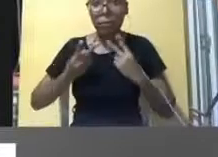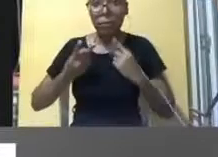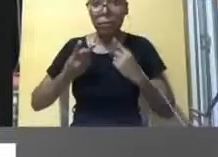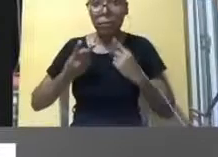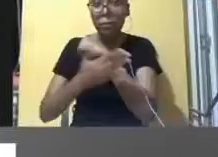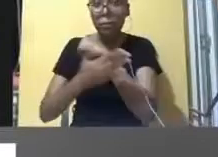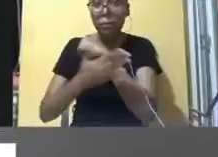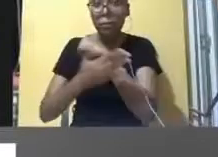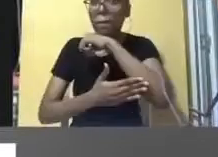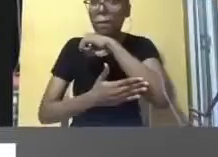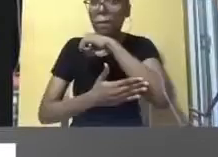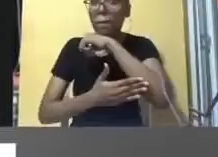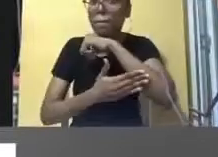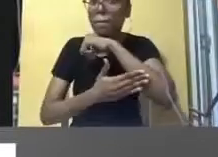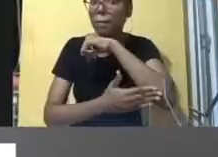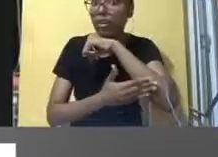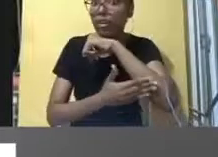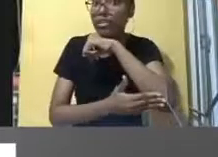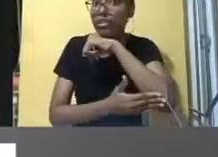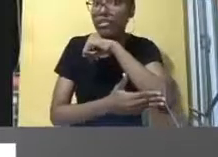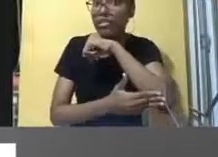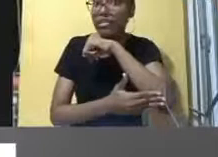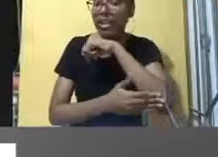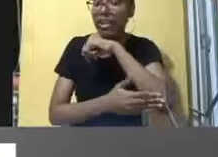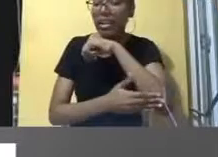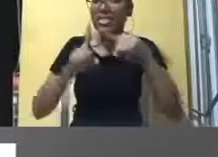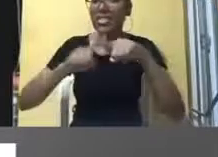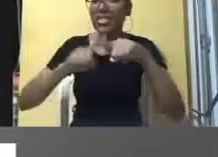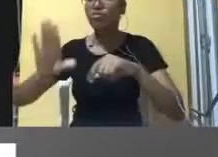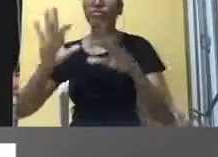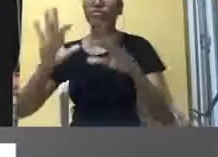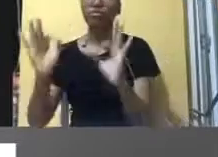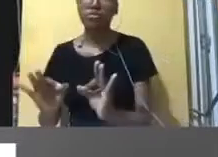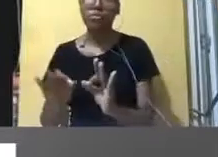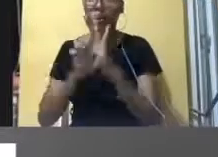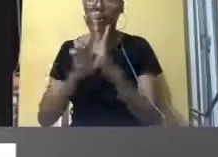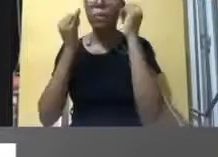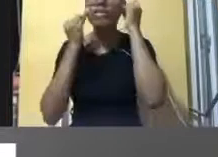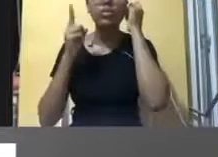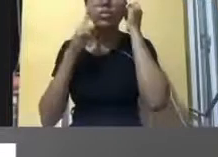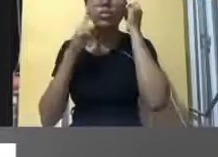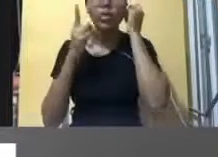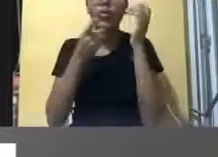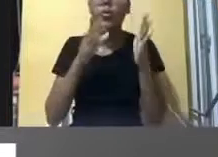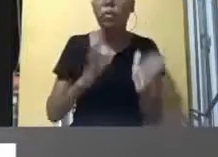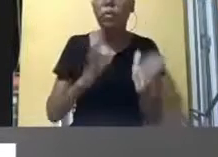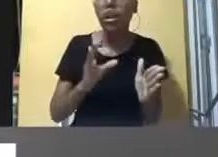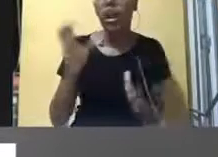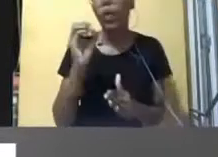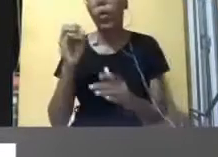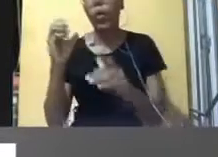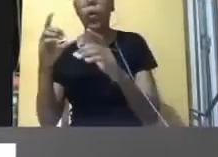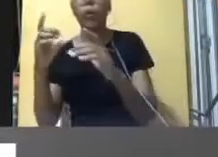Dominicana, si es una persona sorda de China, si es una persona sorda de Saudi Arabia, algo